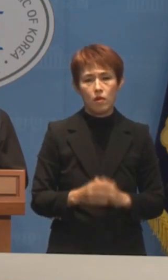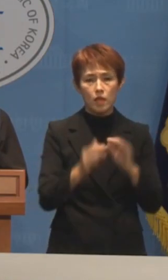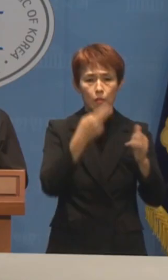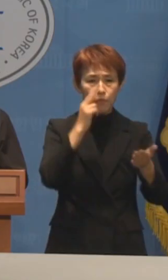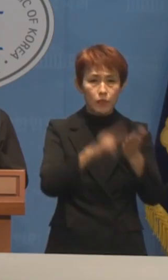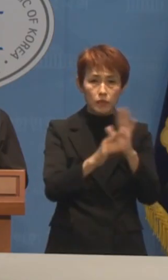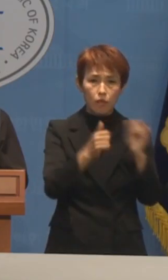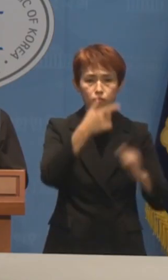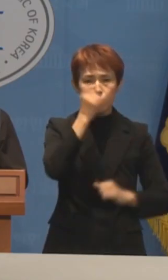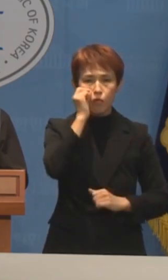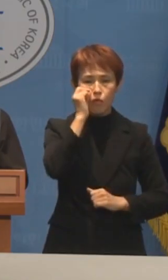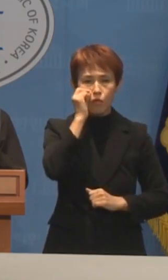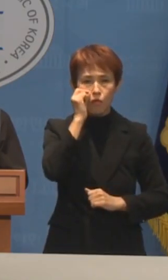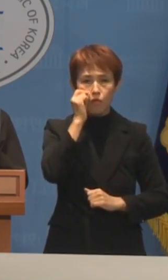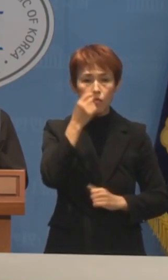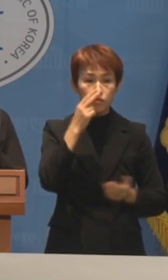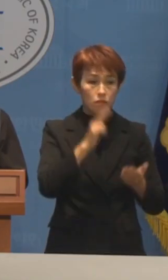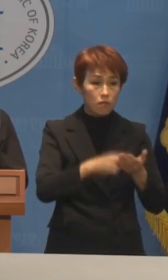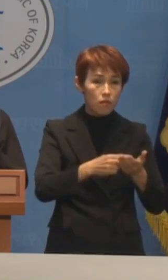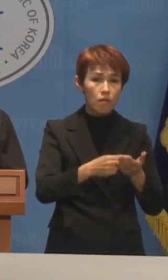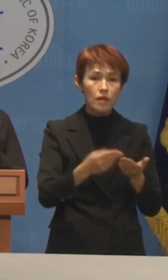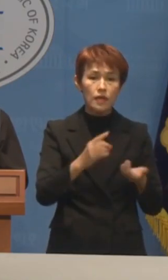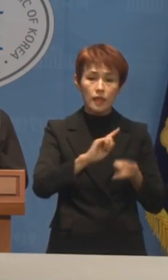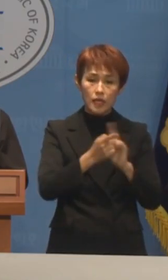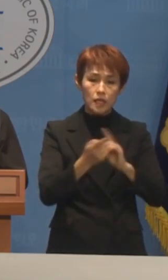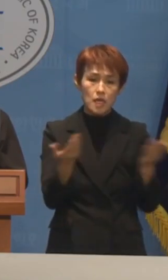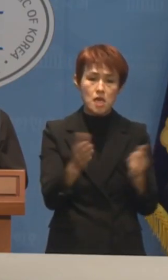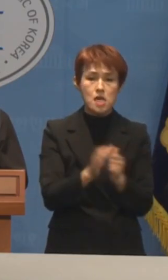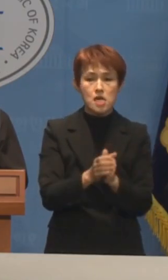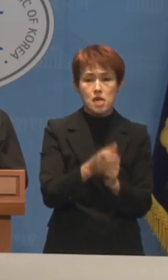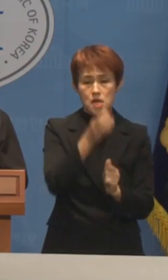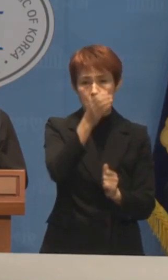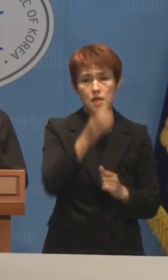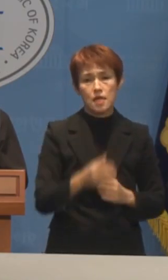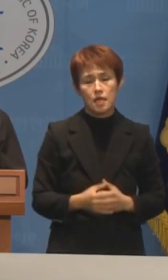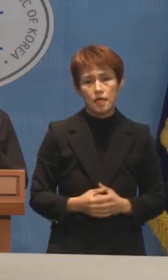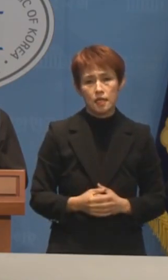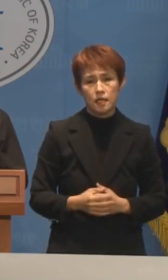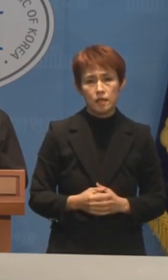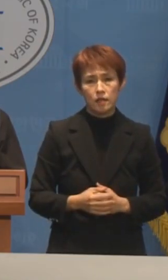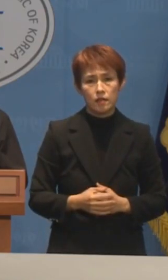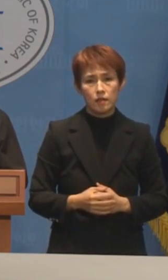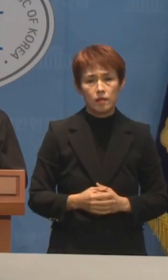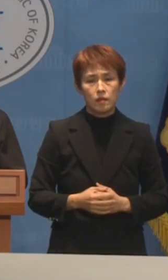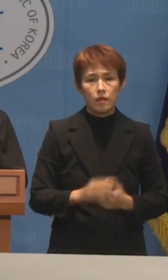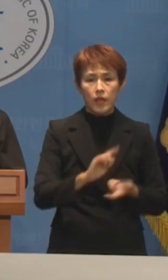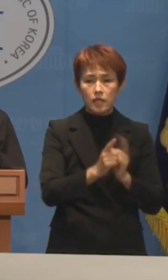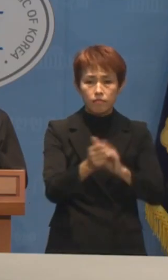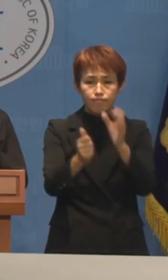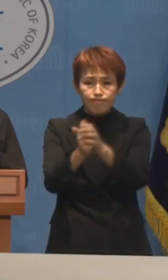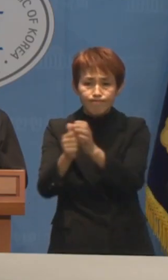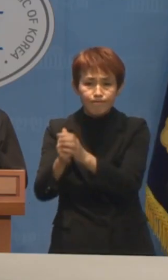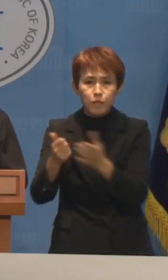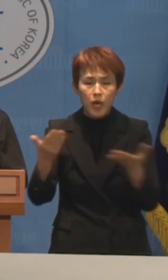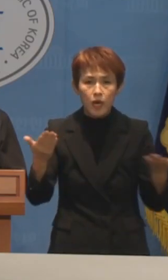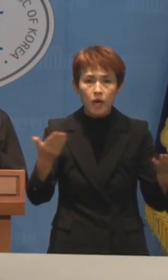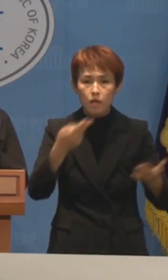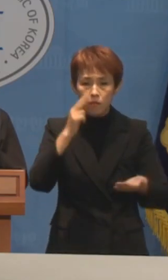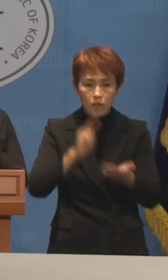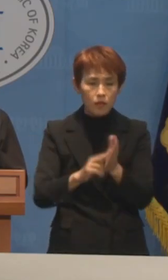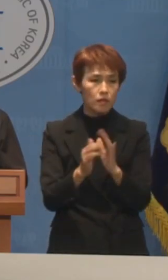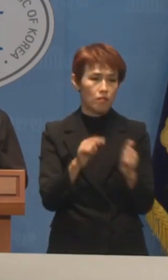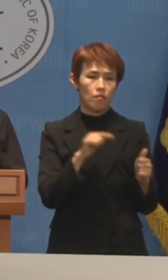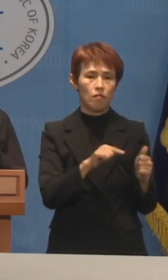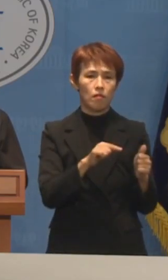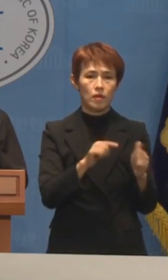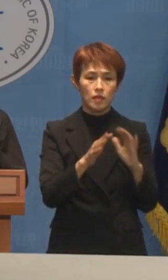남아있는 집배원이 이 업무를 대신 처리할 수밖에 없는 상황입니다. 대체 근무자가 없는 집배원은